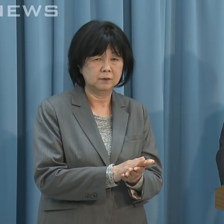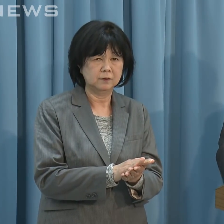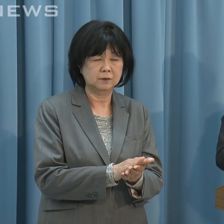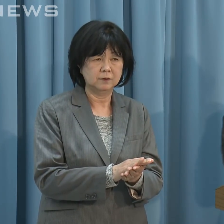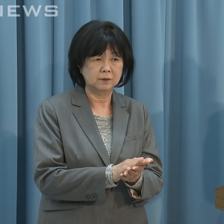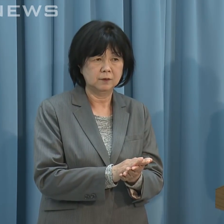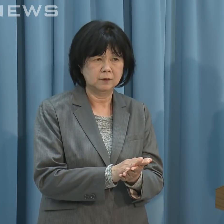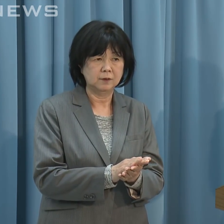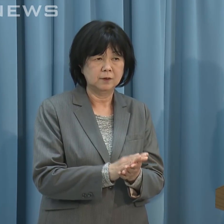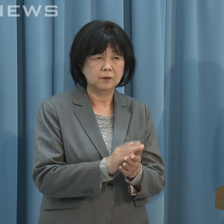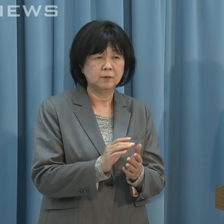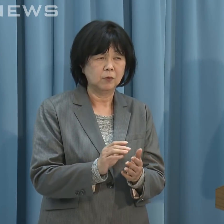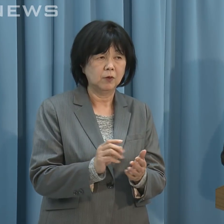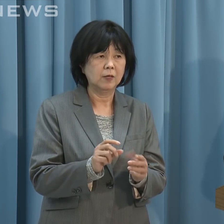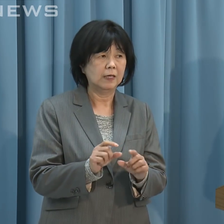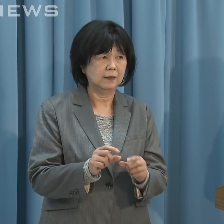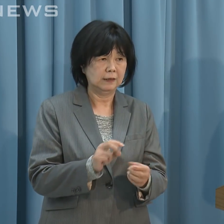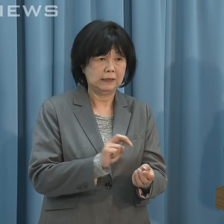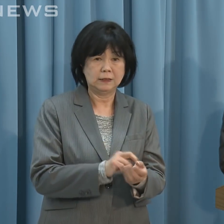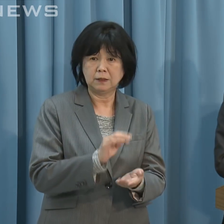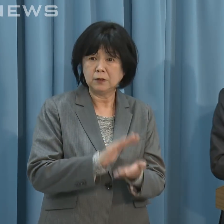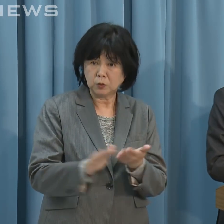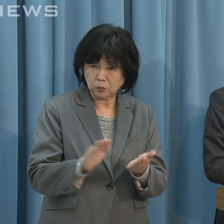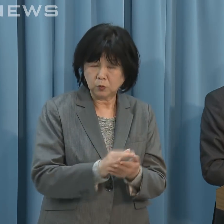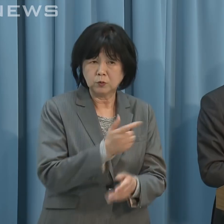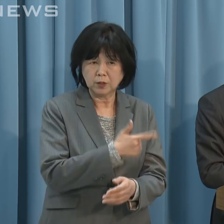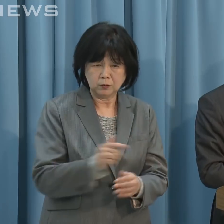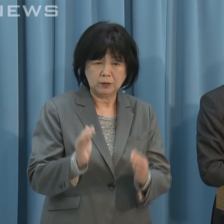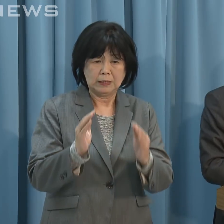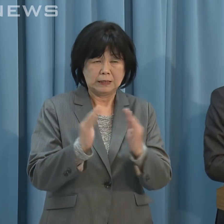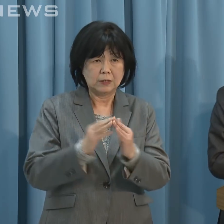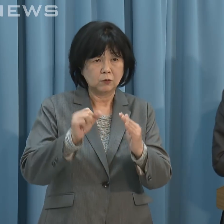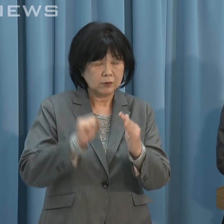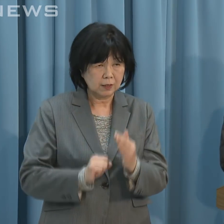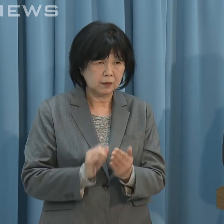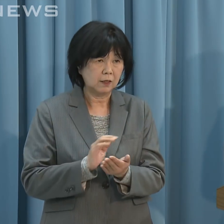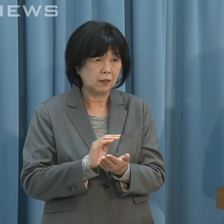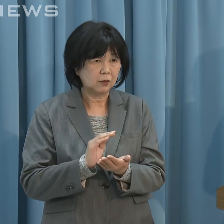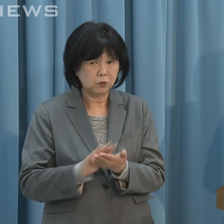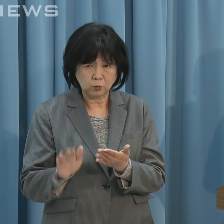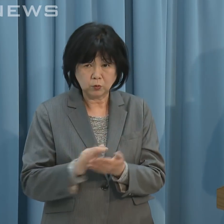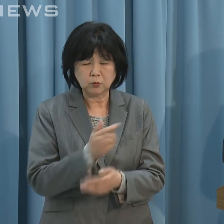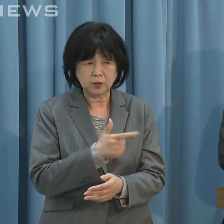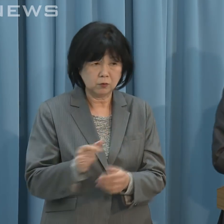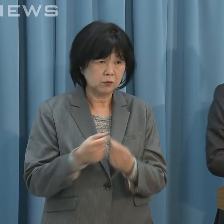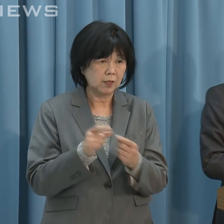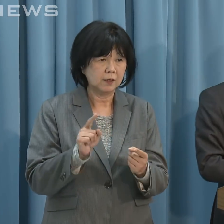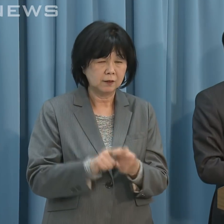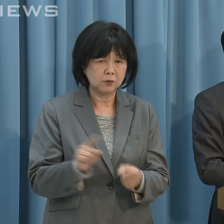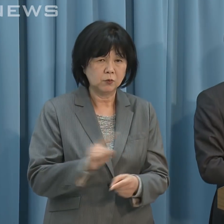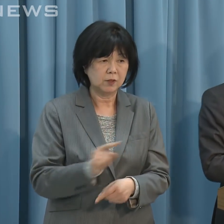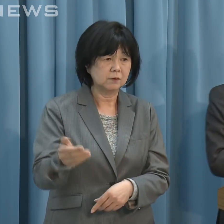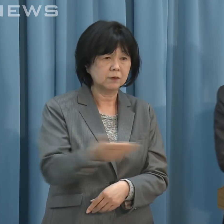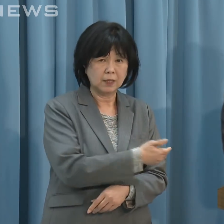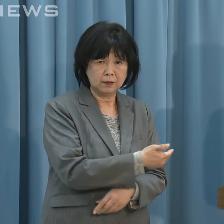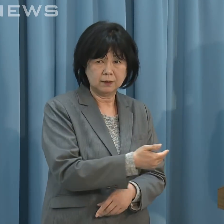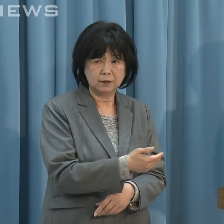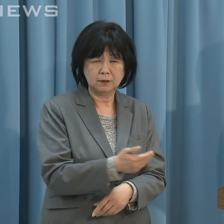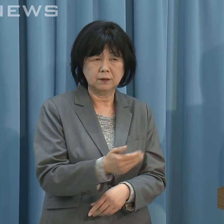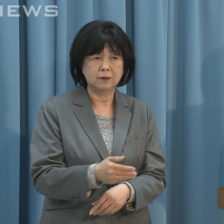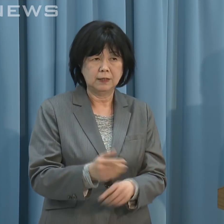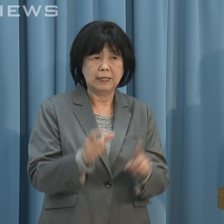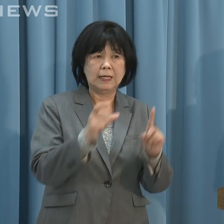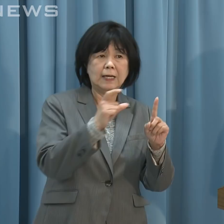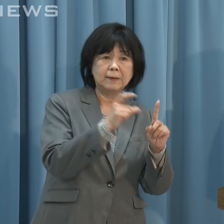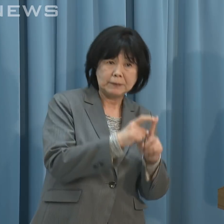民間施設の利用ですとか、自宅療養、はい、こういったところについての方針、具体的な方向性をしています 。 それに先立って PCR 検